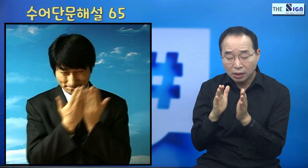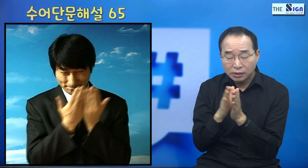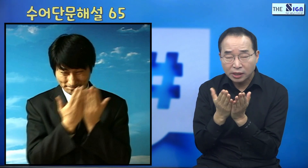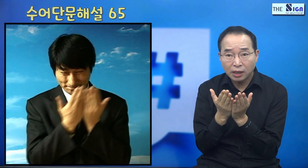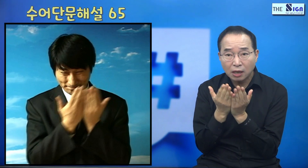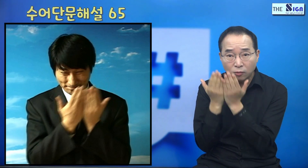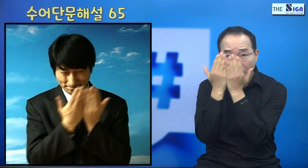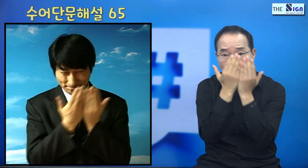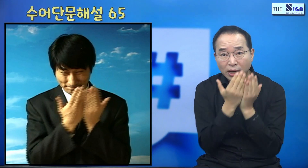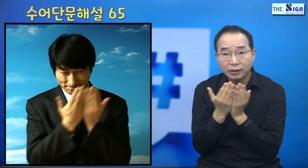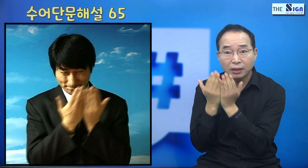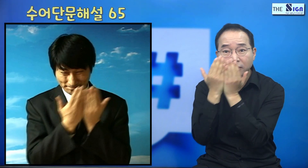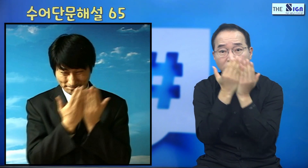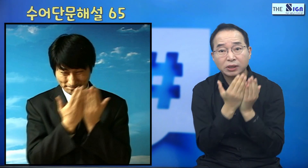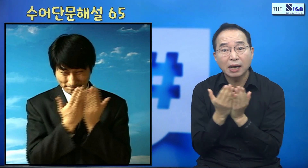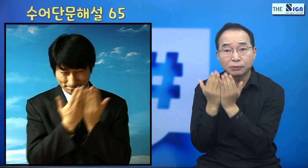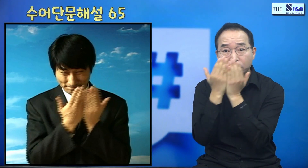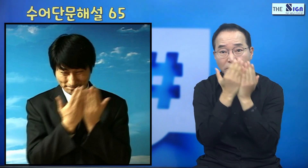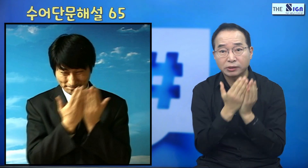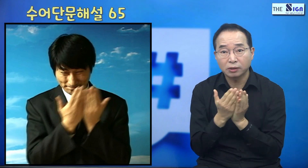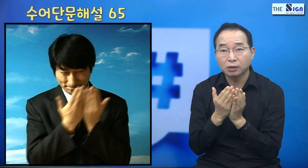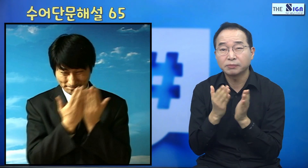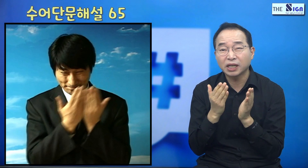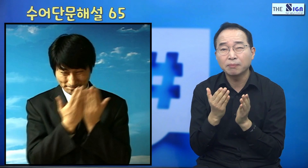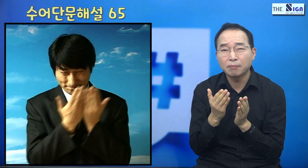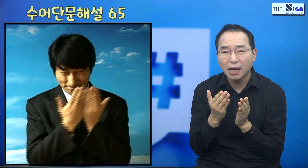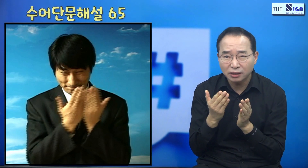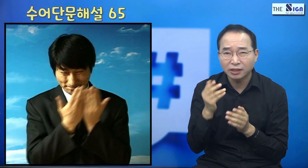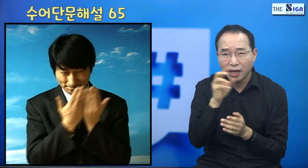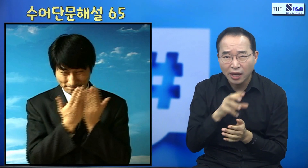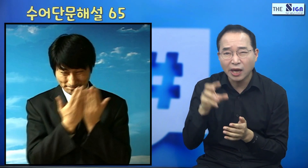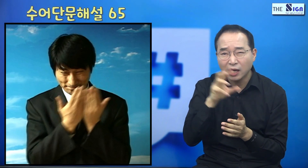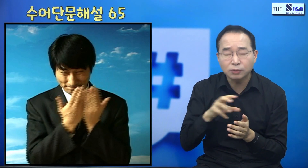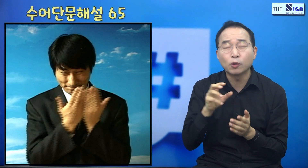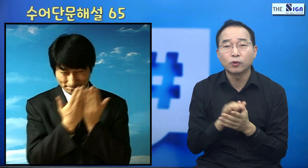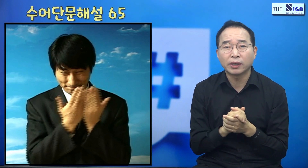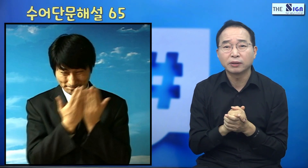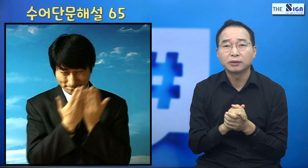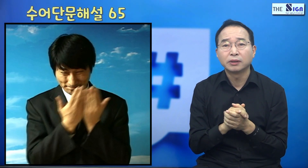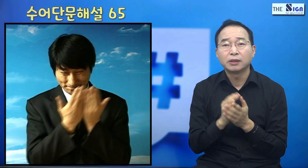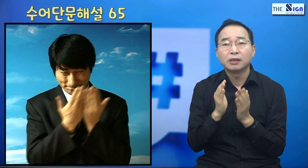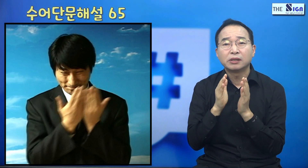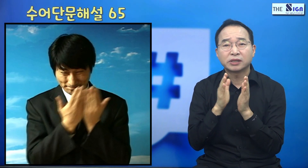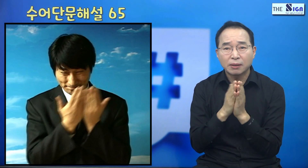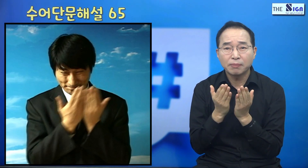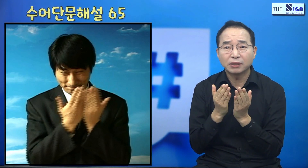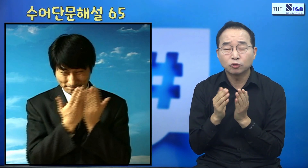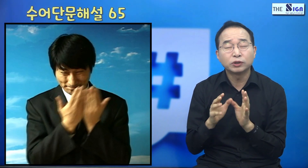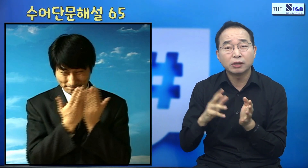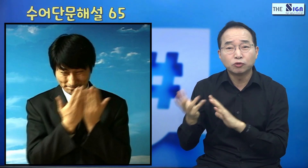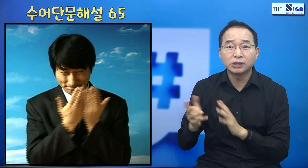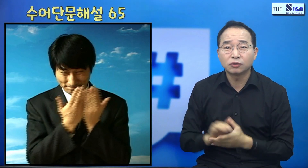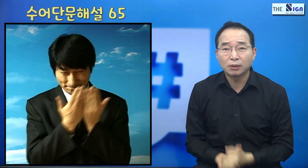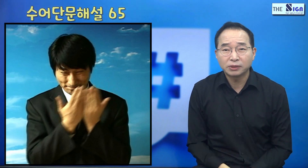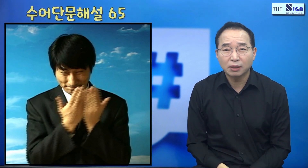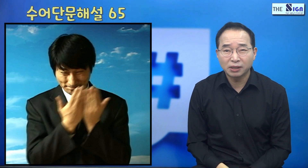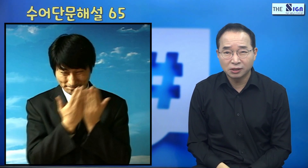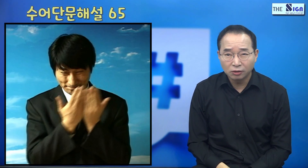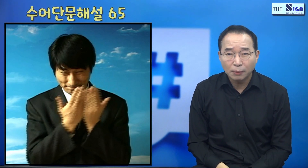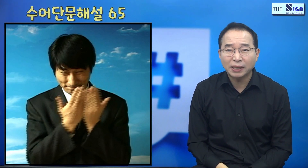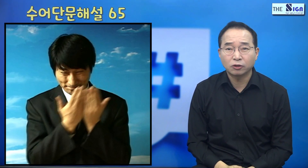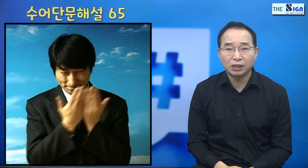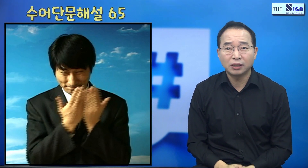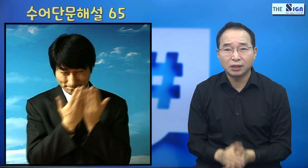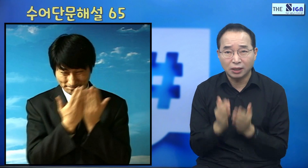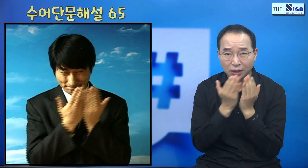그러면 책하고 반복한다는 것이 합쳐져 있어. 그럼 책만 계속 본 거야. 책만 우리식으로 하면 책만